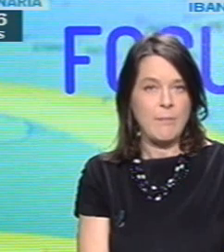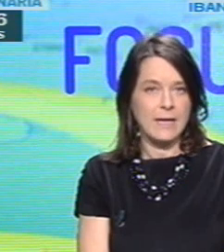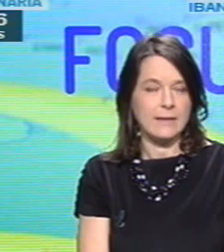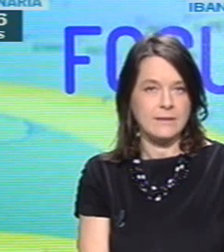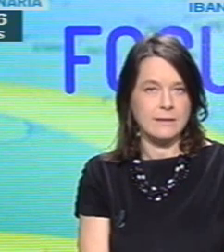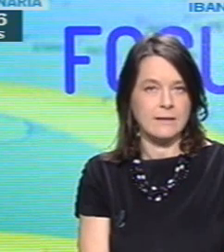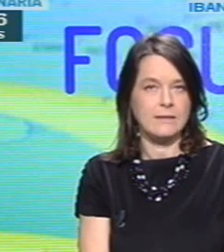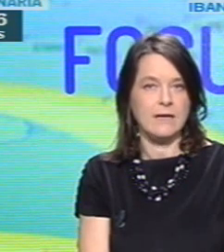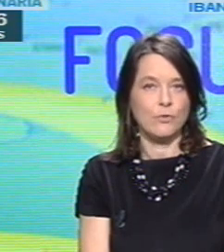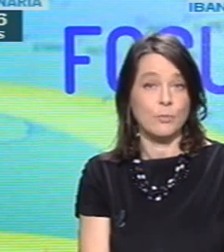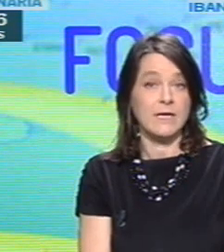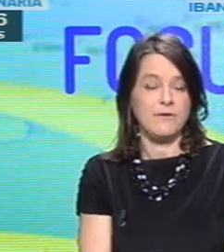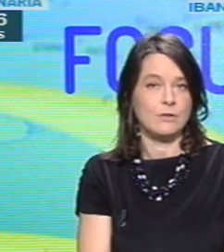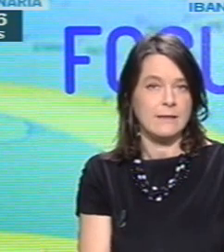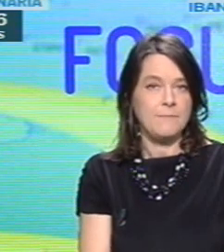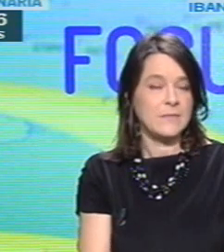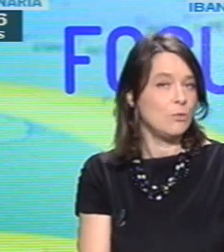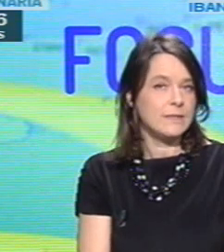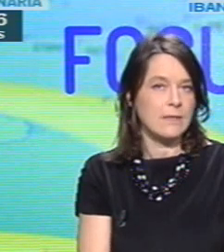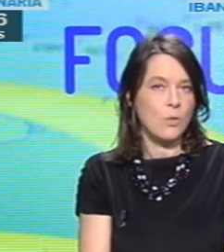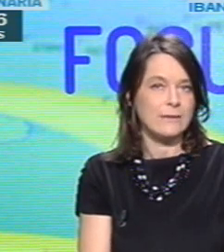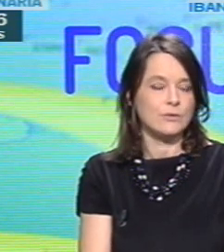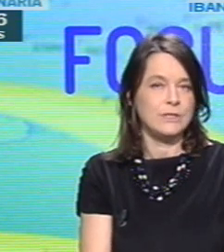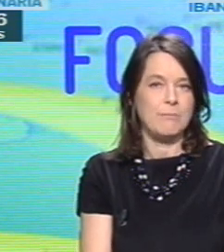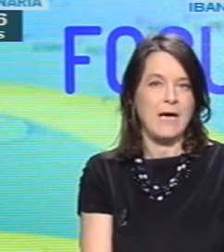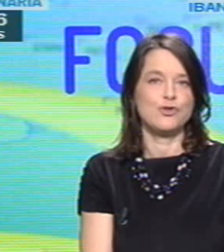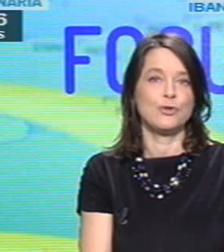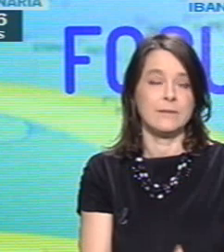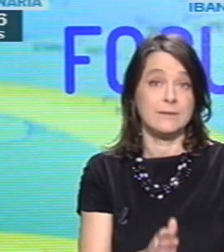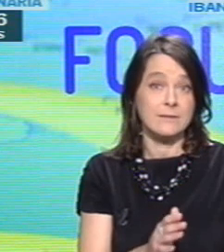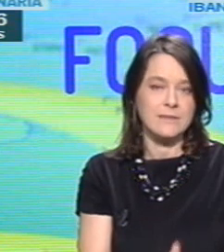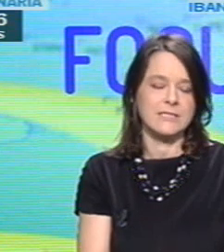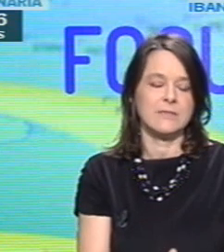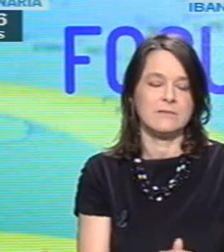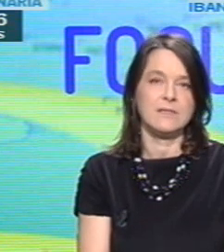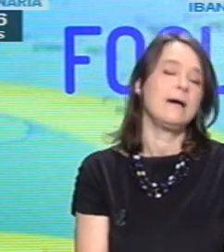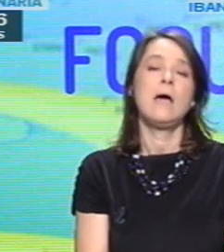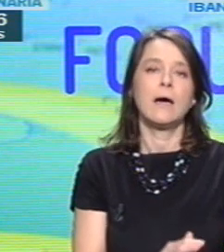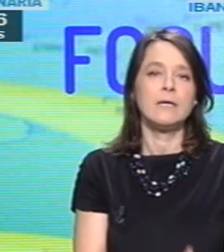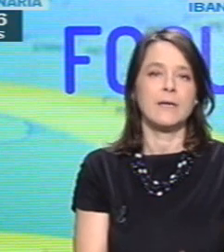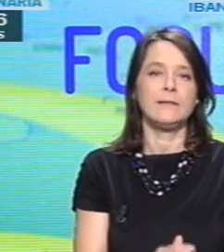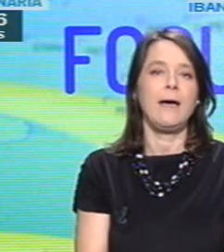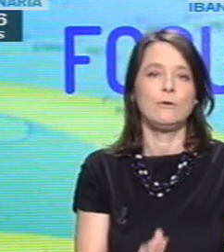continuiamo a parlare di lavoro, perché è vero da lunedì, dal 4 di maggio, tantissime attività